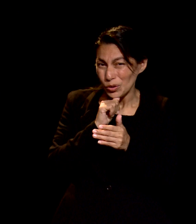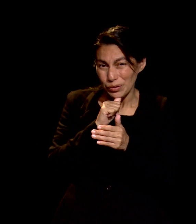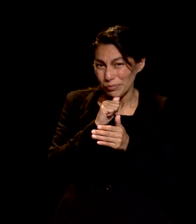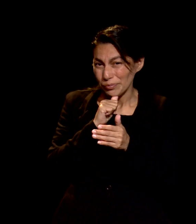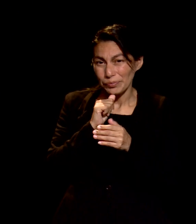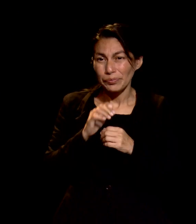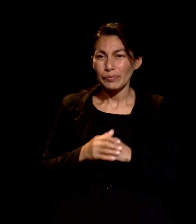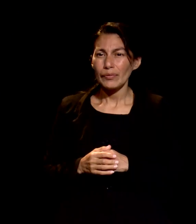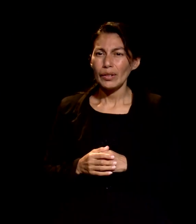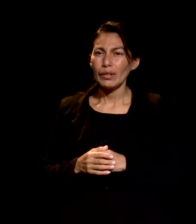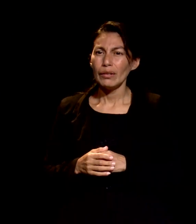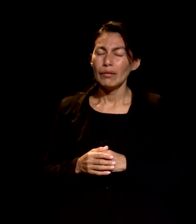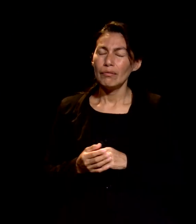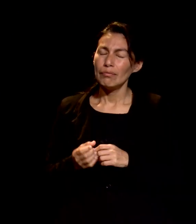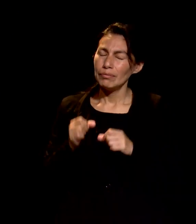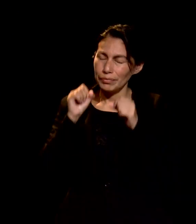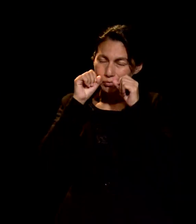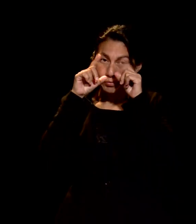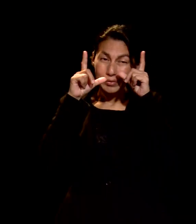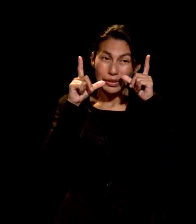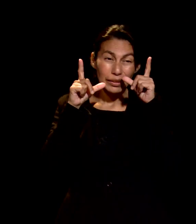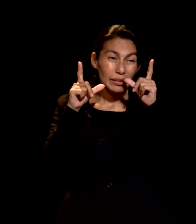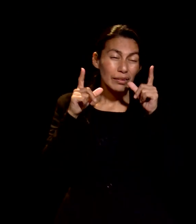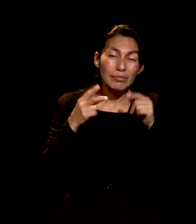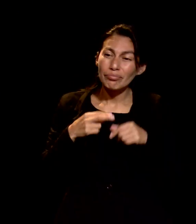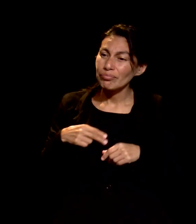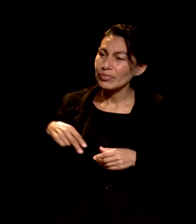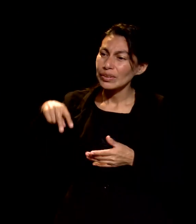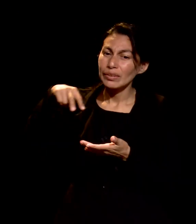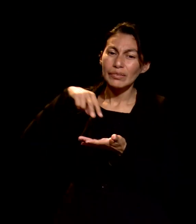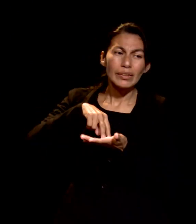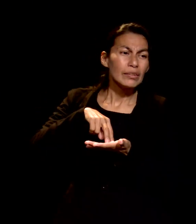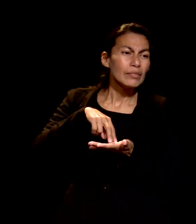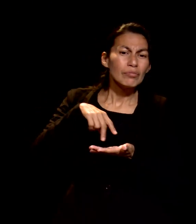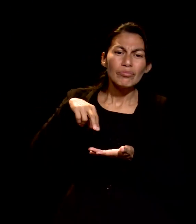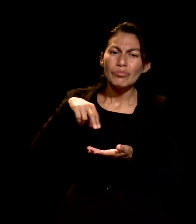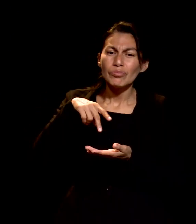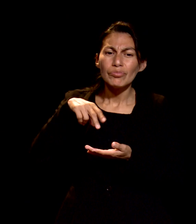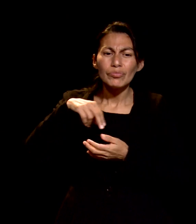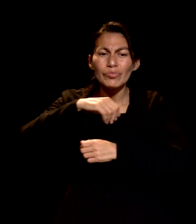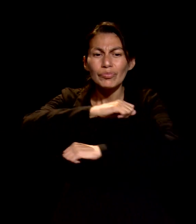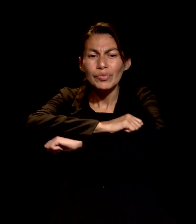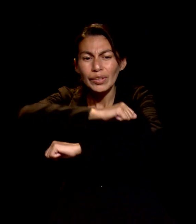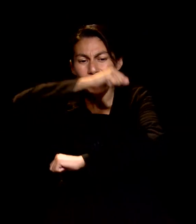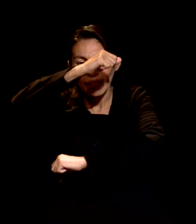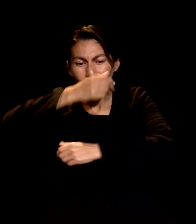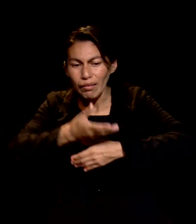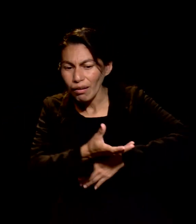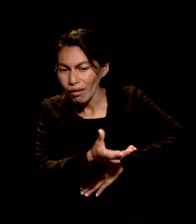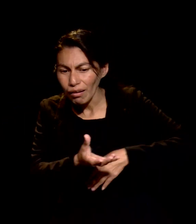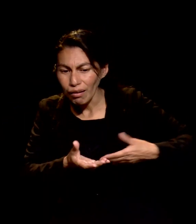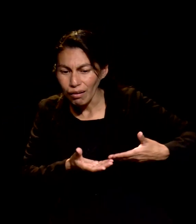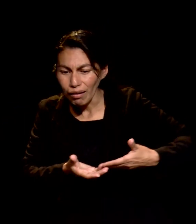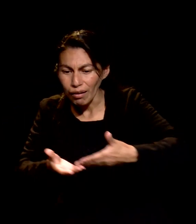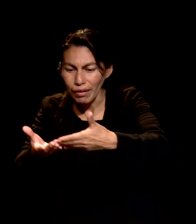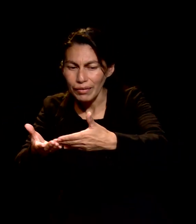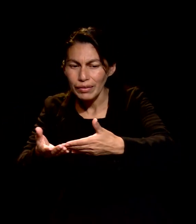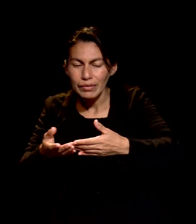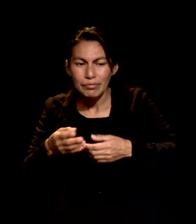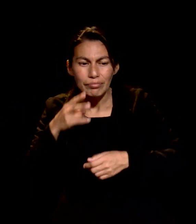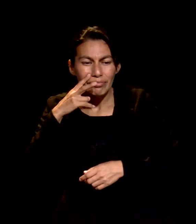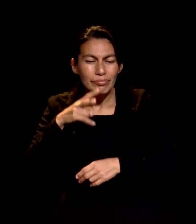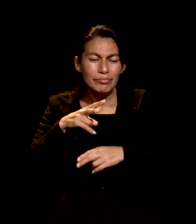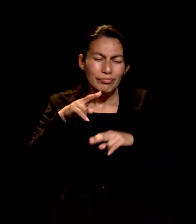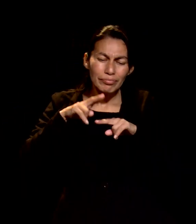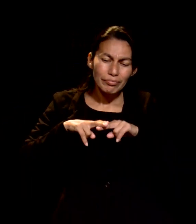me levanté, me senté frente a la ventana que daba hacia la calle y me quedé viendo hacia